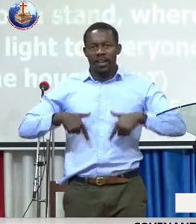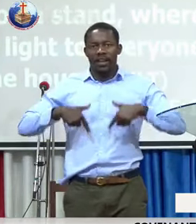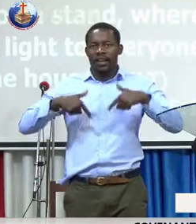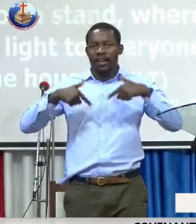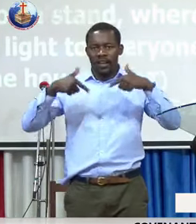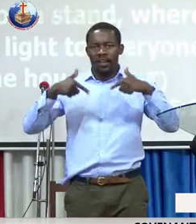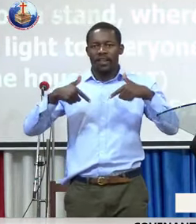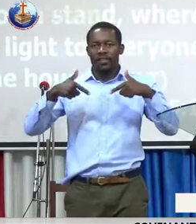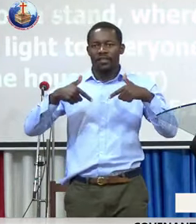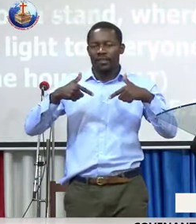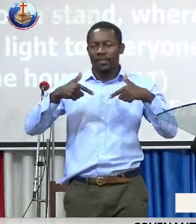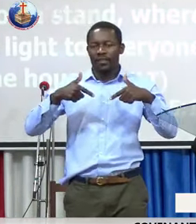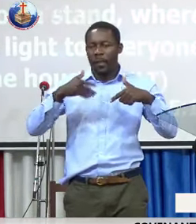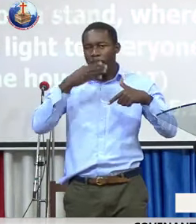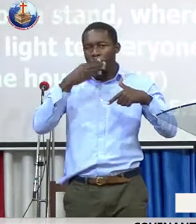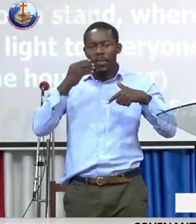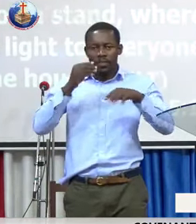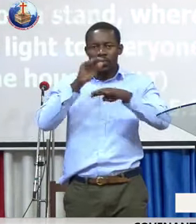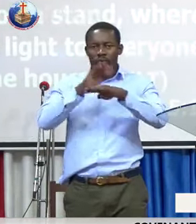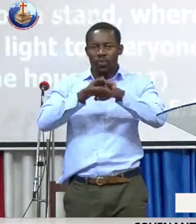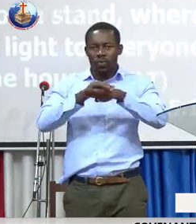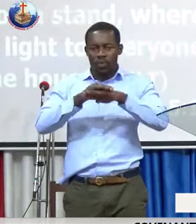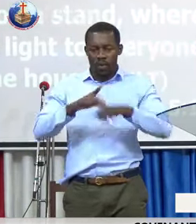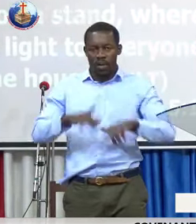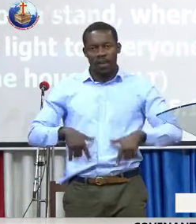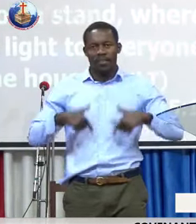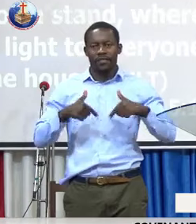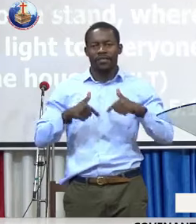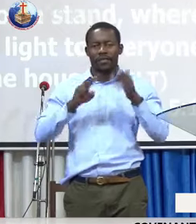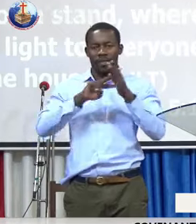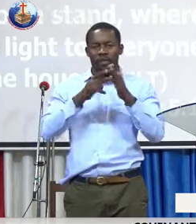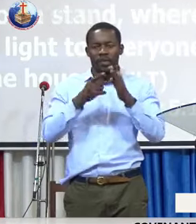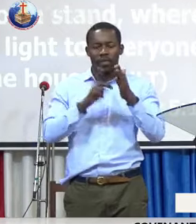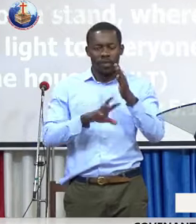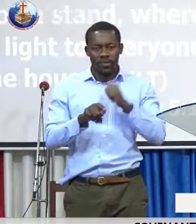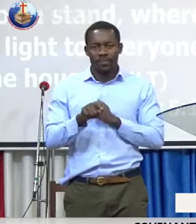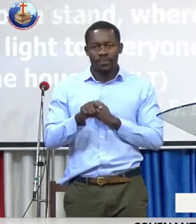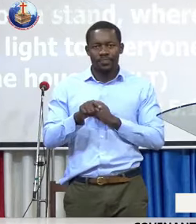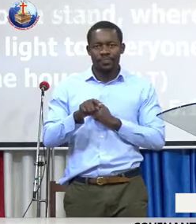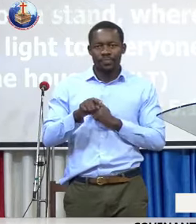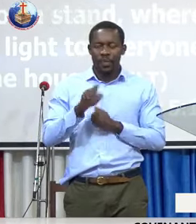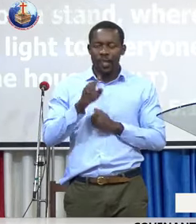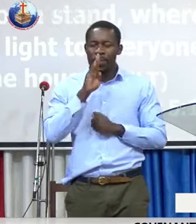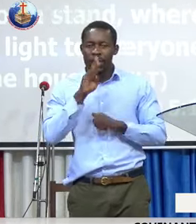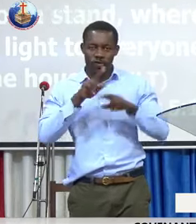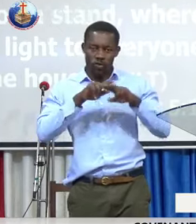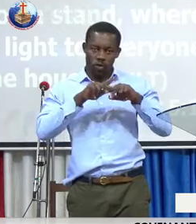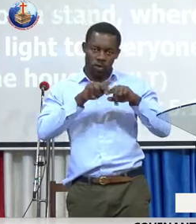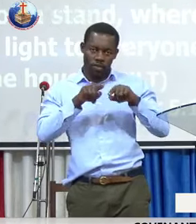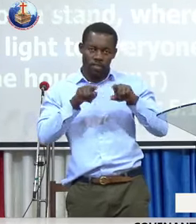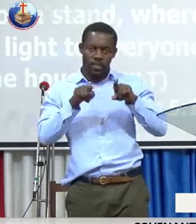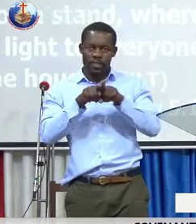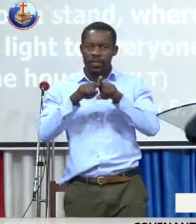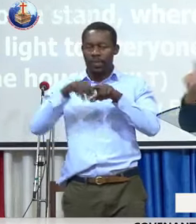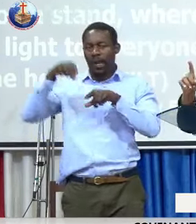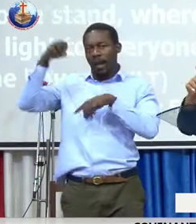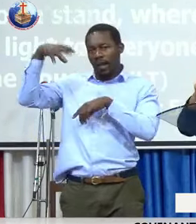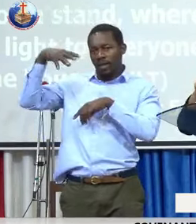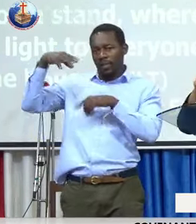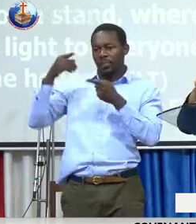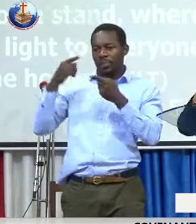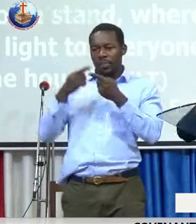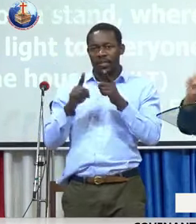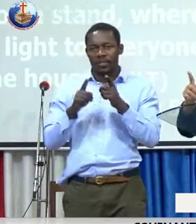niseme pia kiwango cha juu cha maadili yetu. Meaning we are meant to be the salt and be the light and not doing